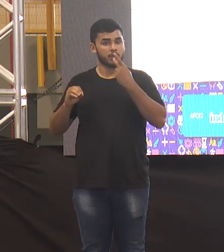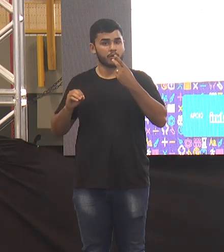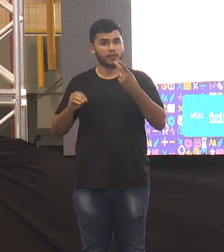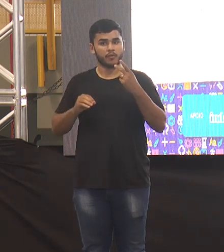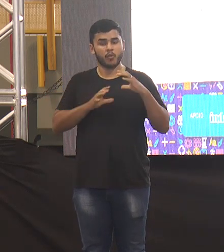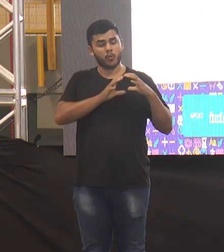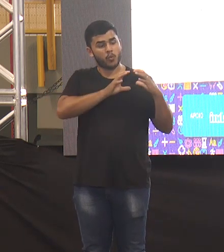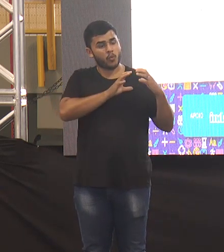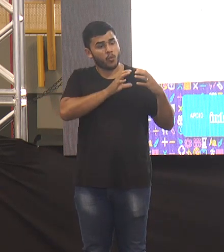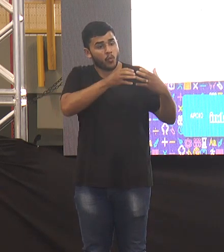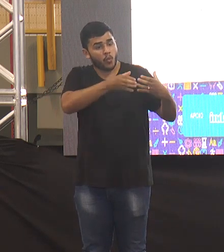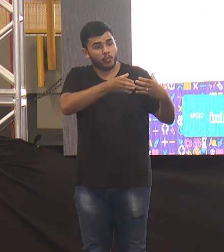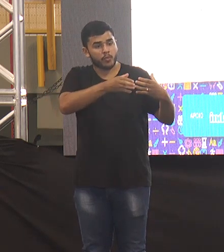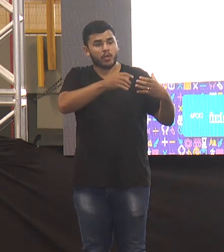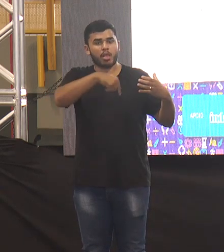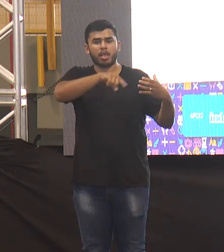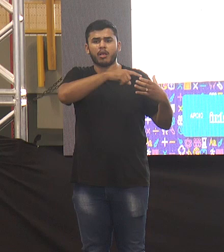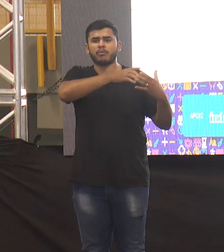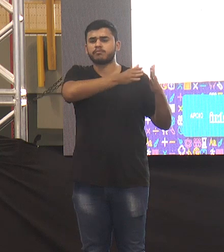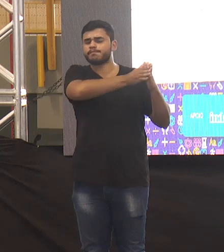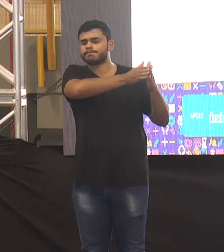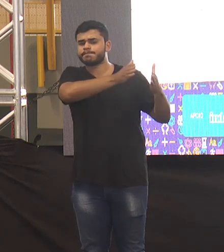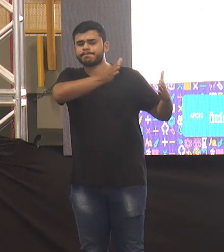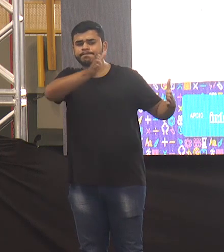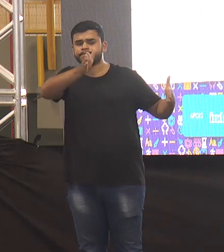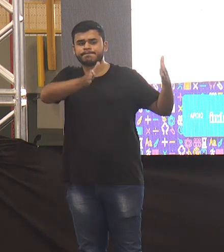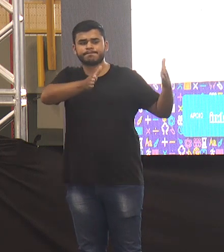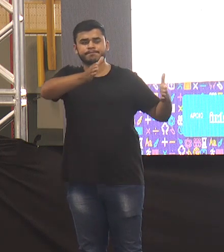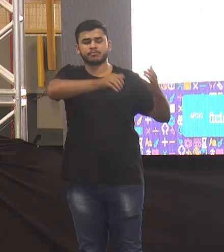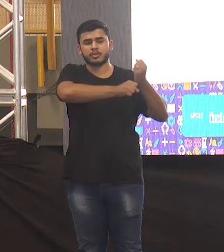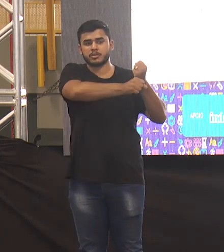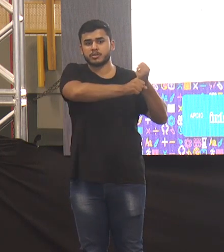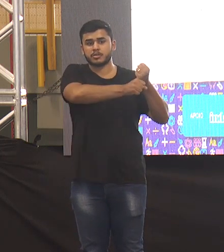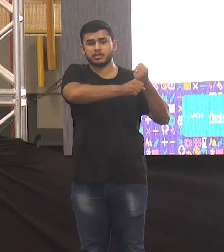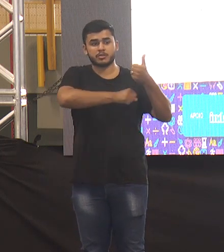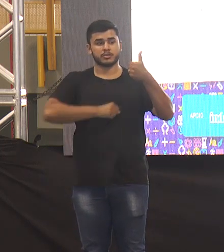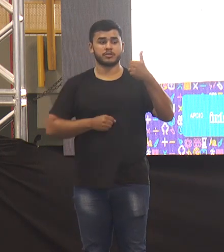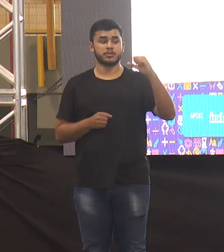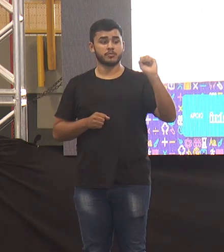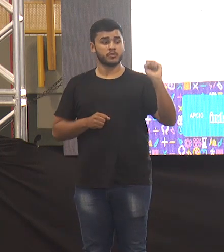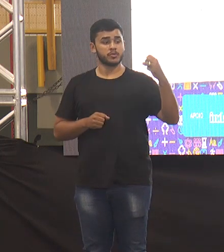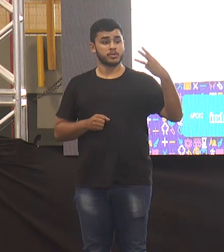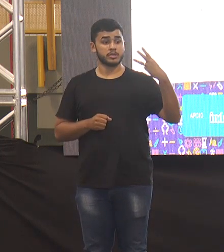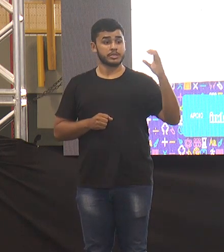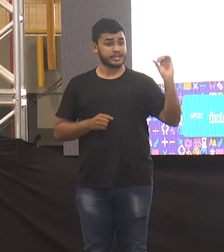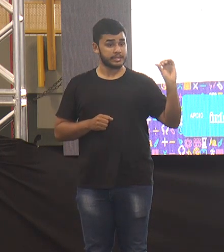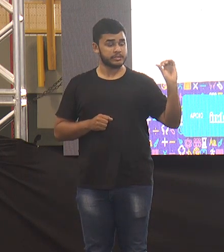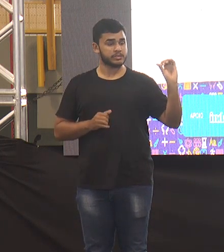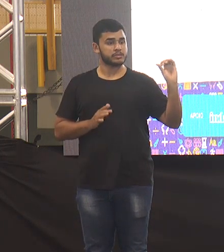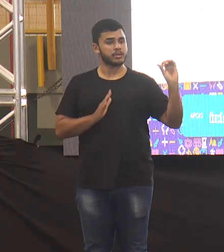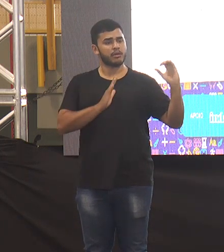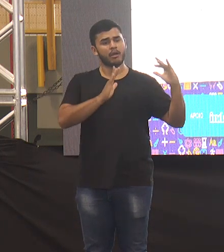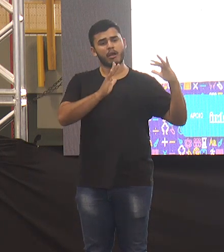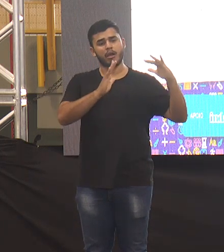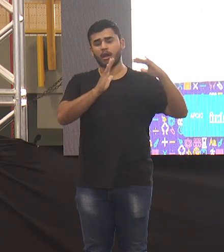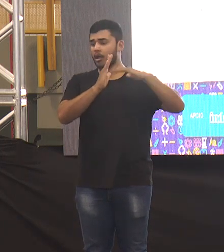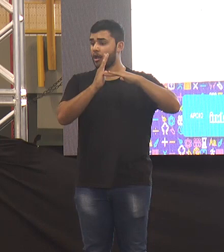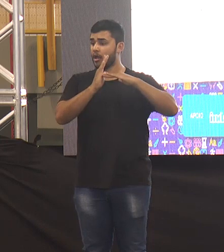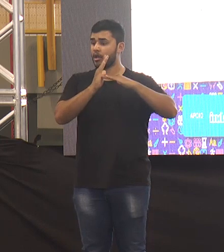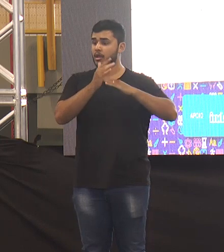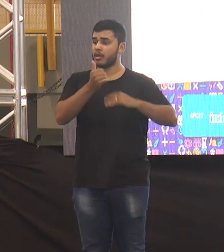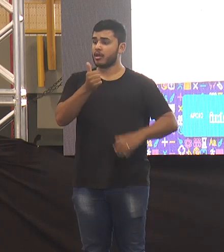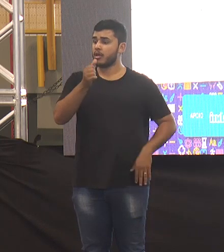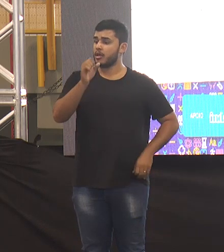temporal. Aqui no Brasil, o romantismo começa em 1836 e termina